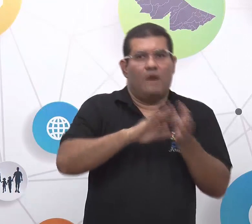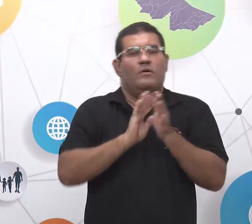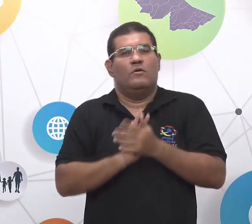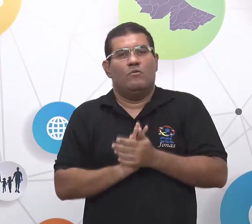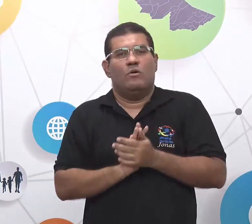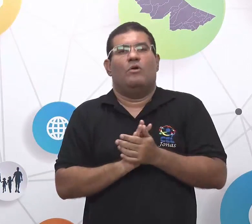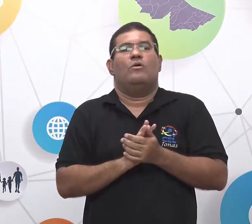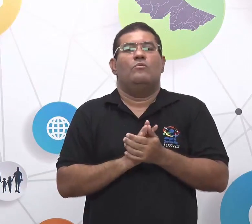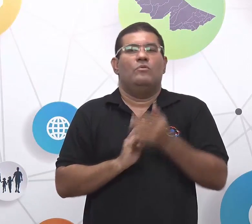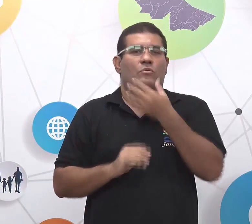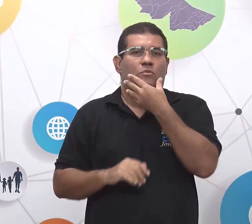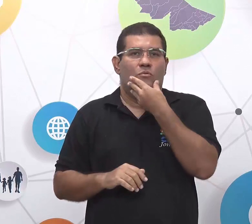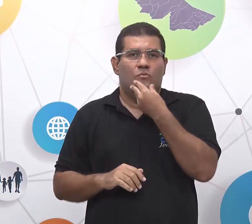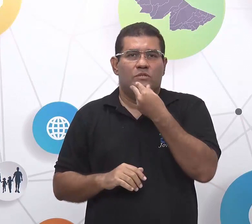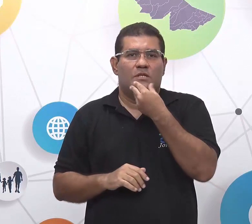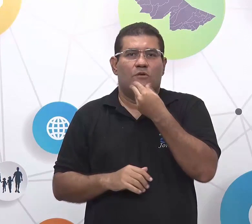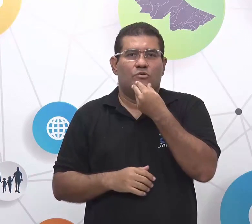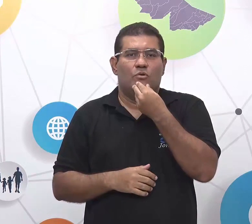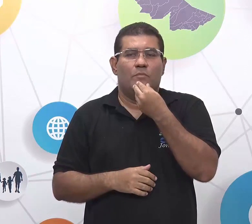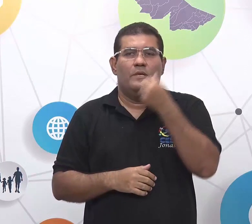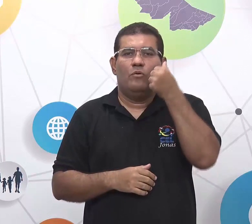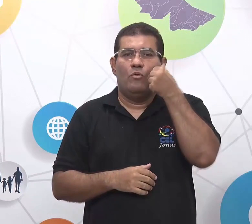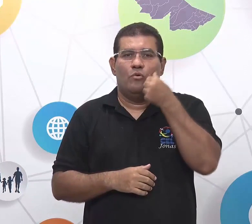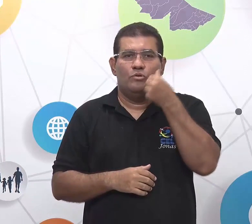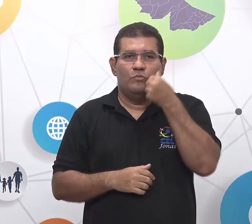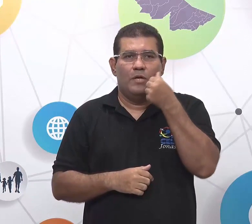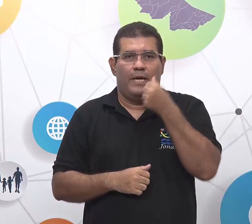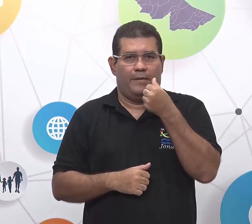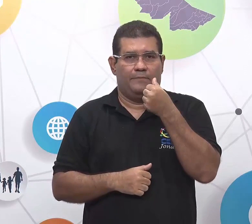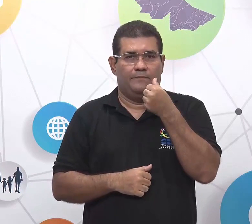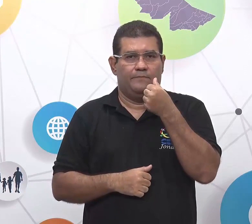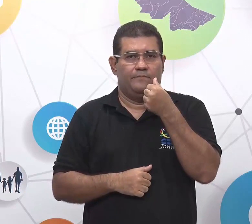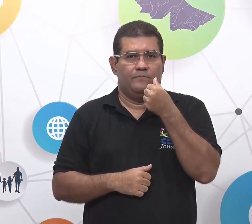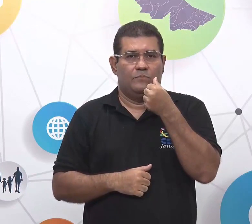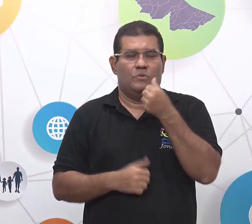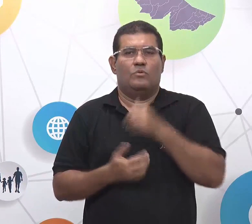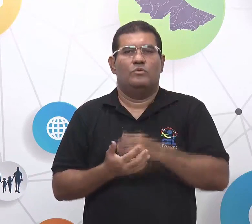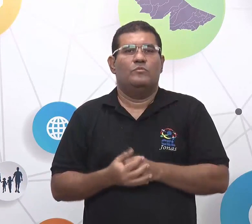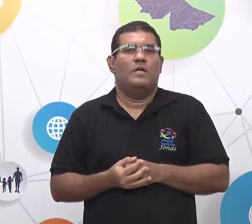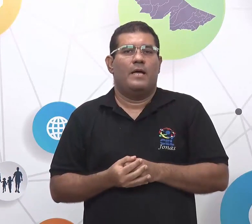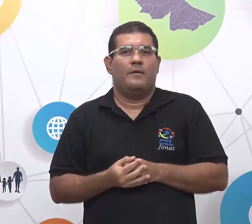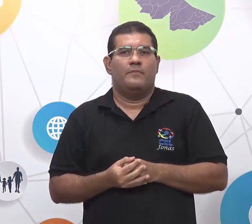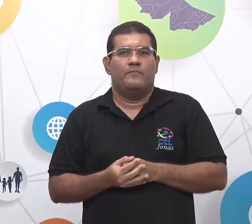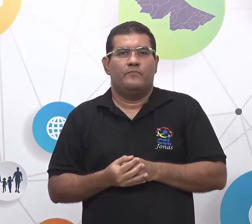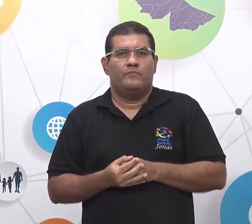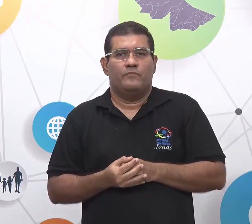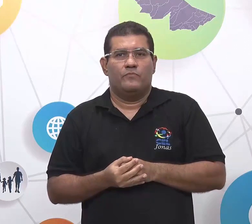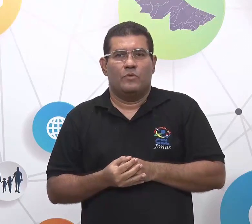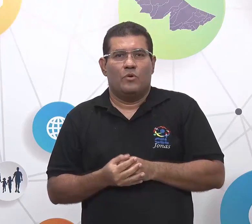sinal eu coloco o sinal de homem ou de mulher o ou de mulher o